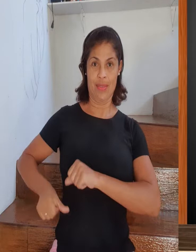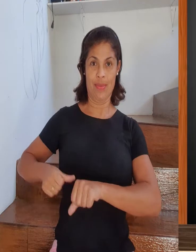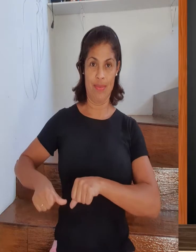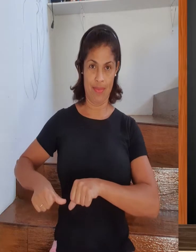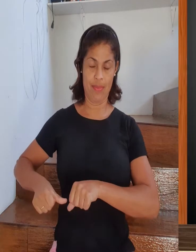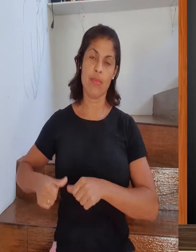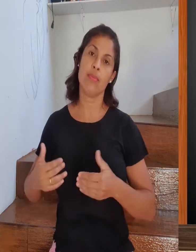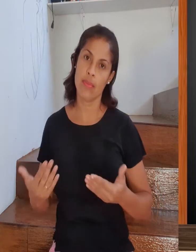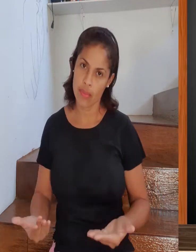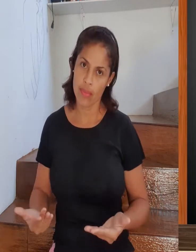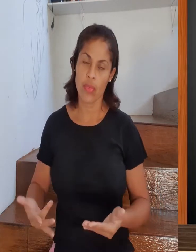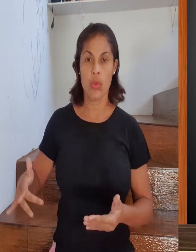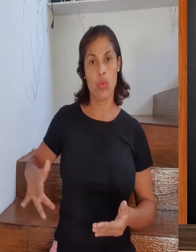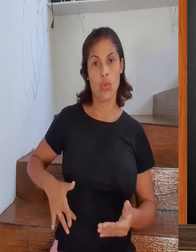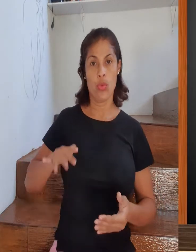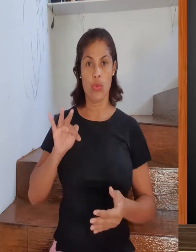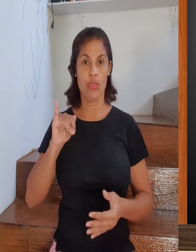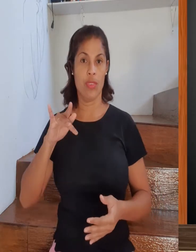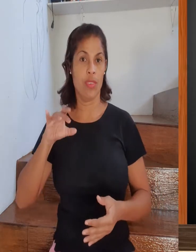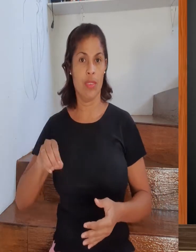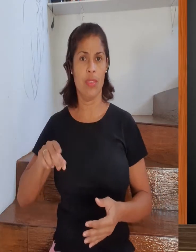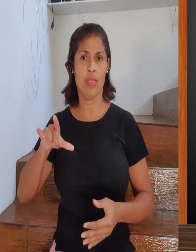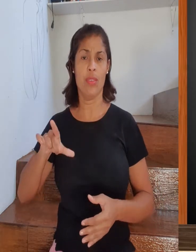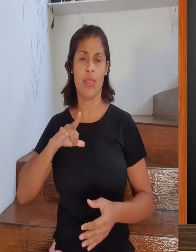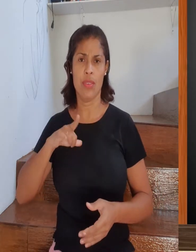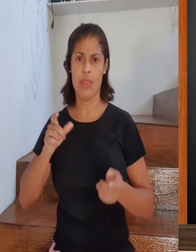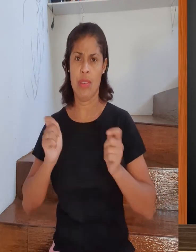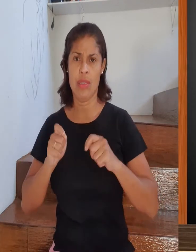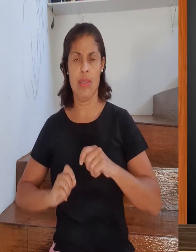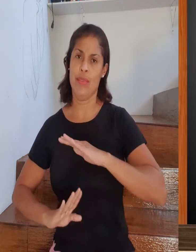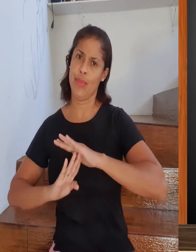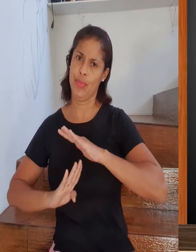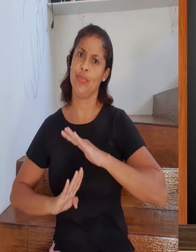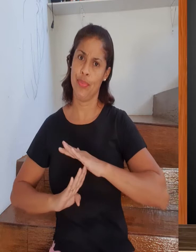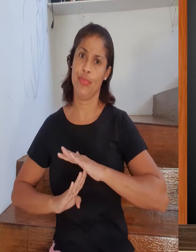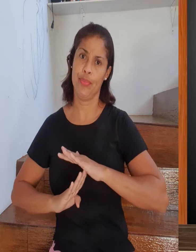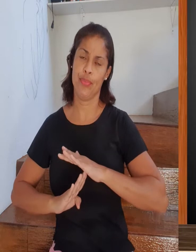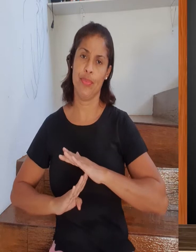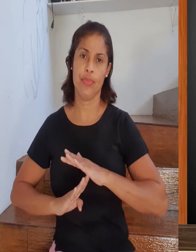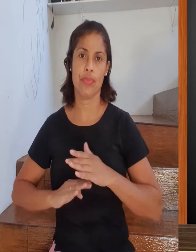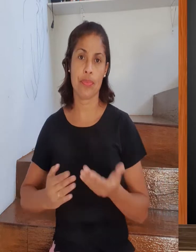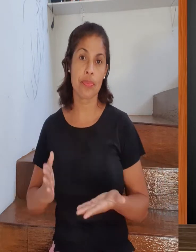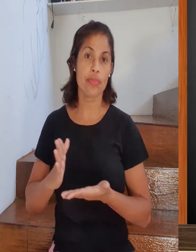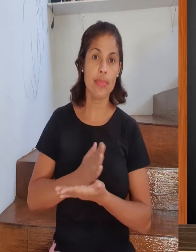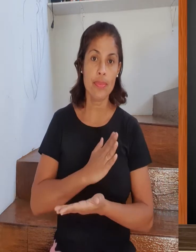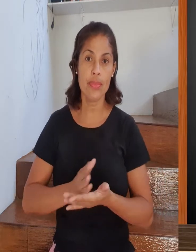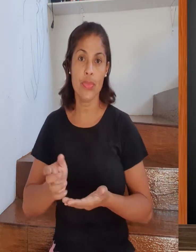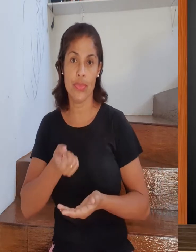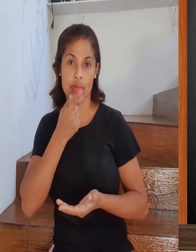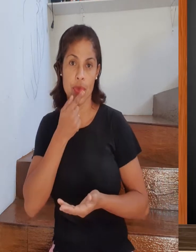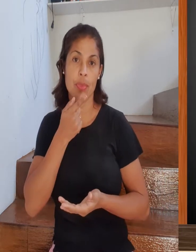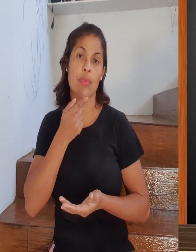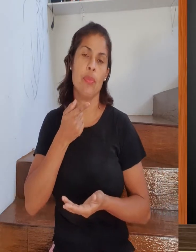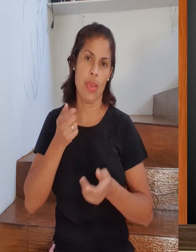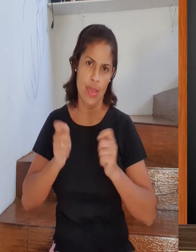e é biotransformado. Logicamente, o fígado tem uma capacidade de biotransformação limitada. Alguma